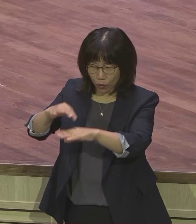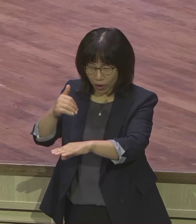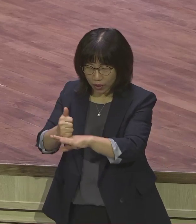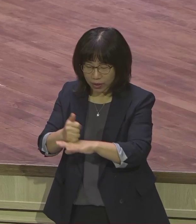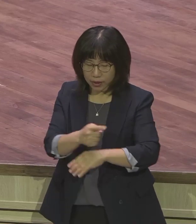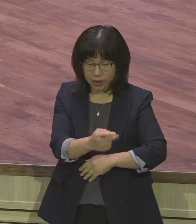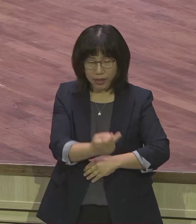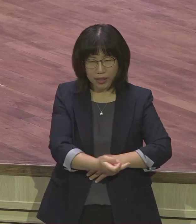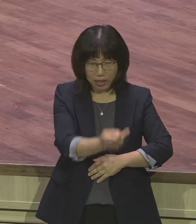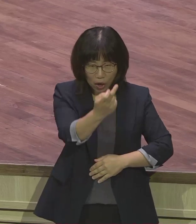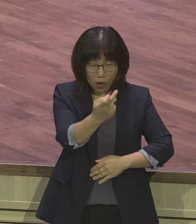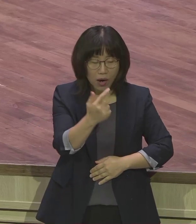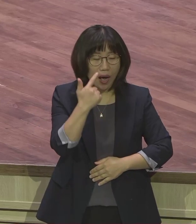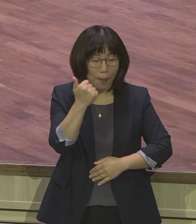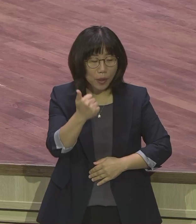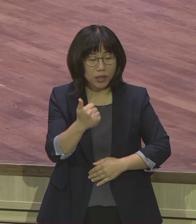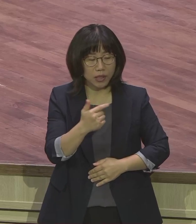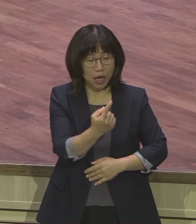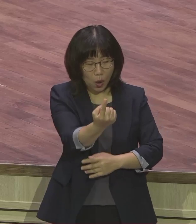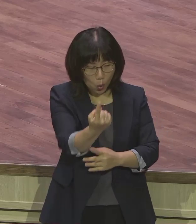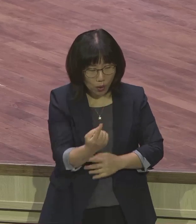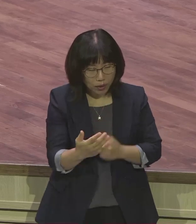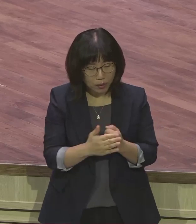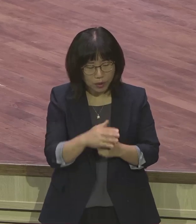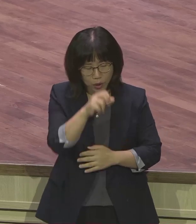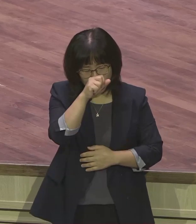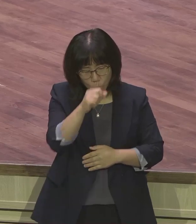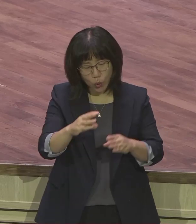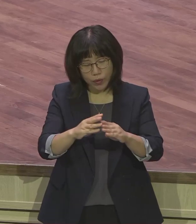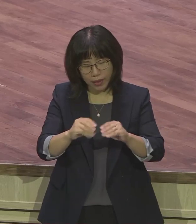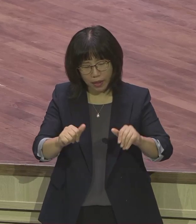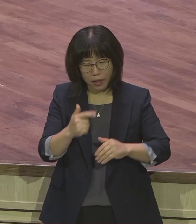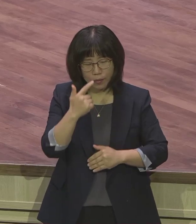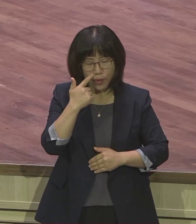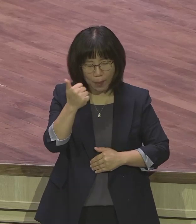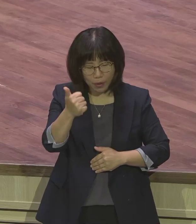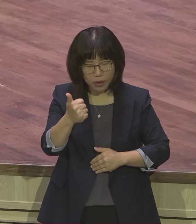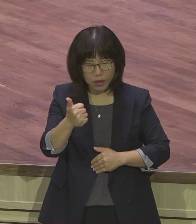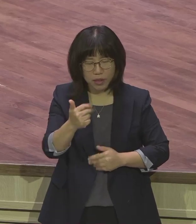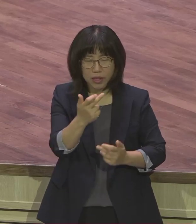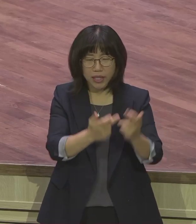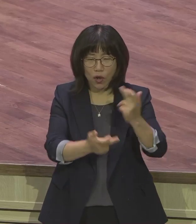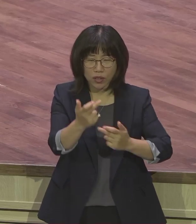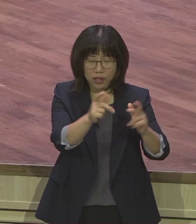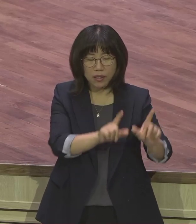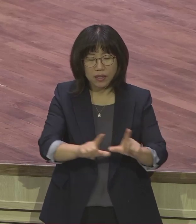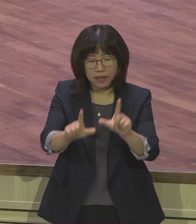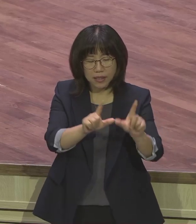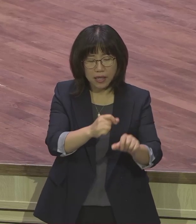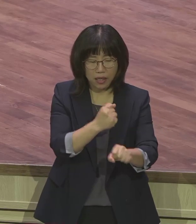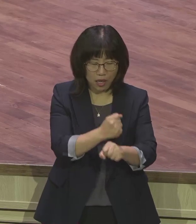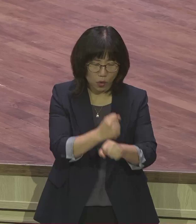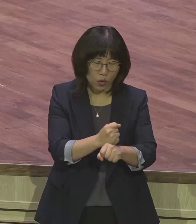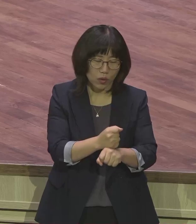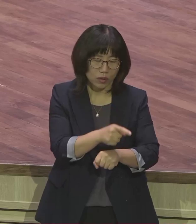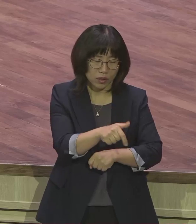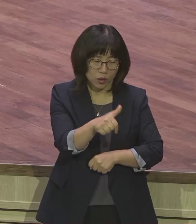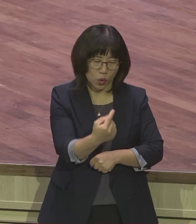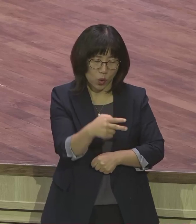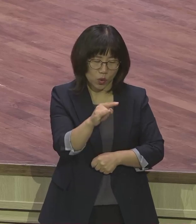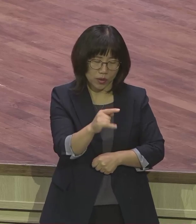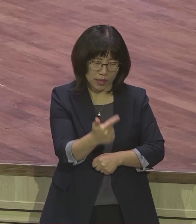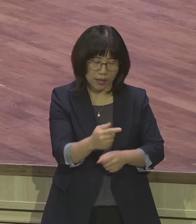적 애급 땅에 내 앞에 있으니 땅에 좋은 곳에 너 아버지와 너 형들이 거주하게 하되 그들이 고선땅에 거주하고